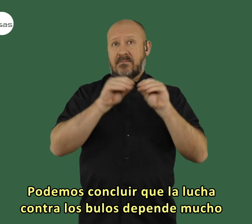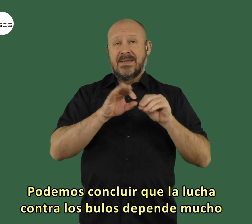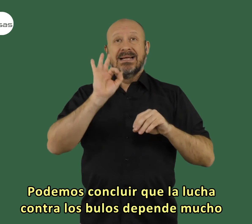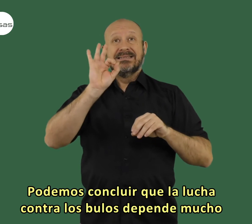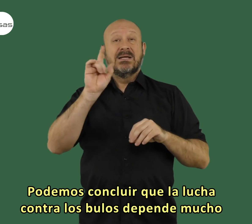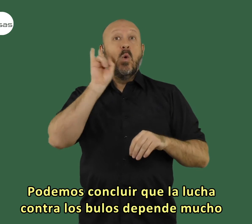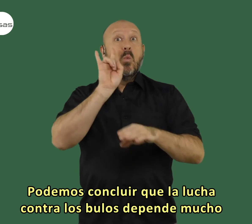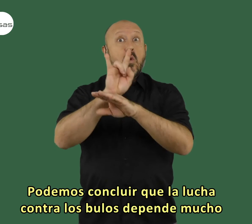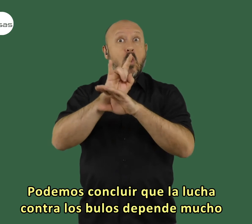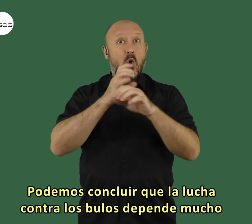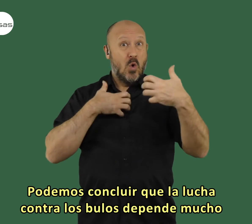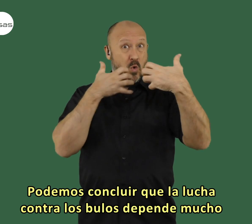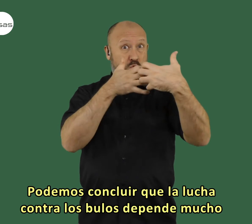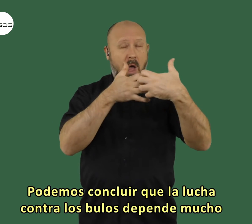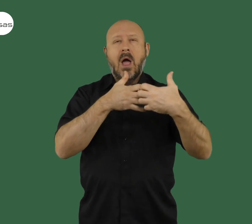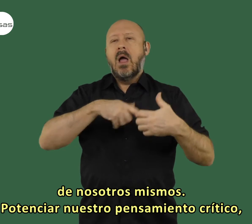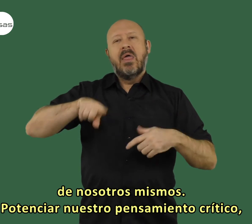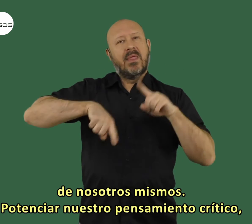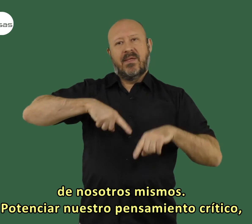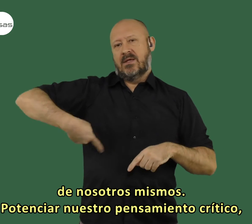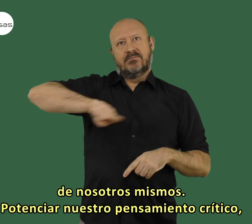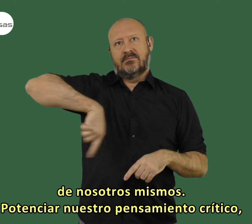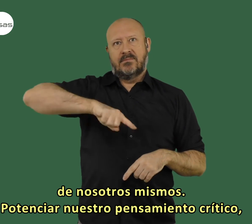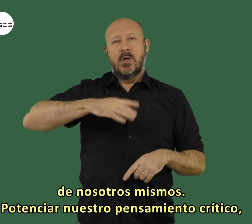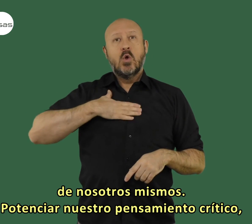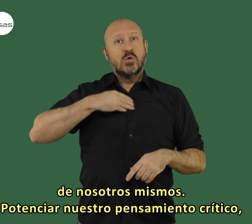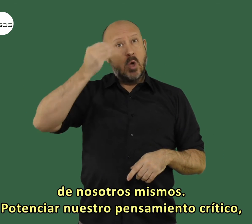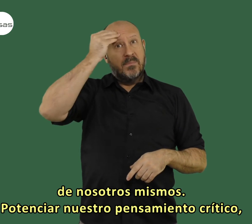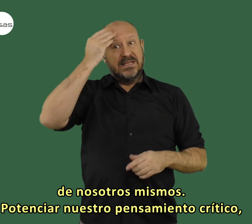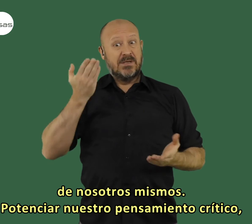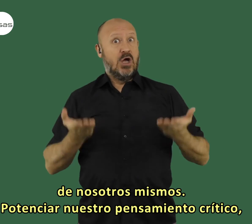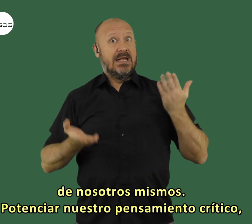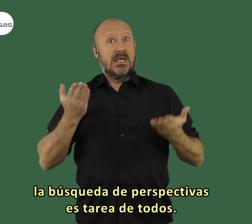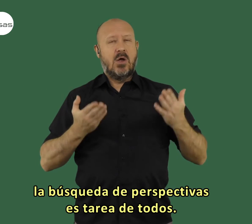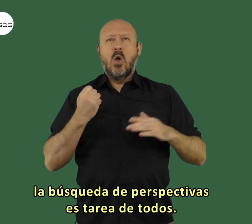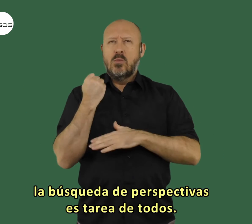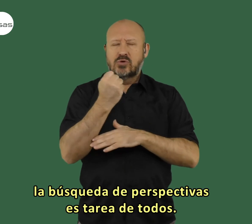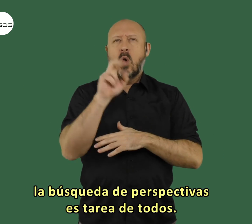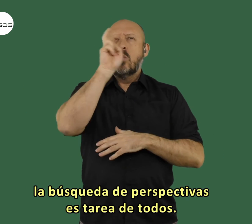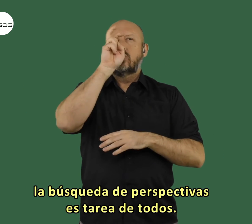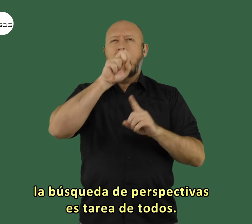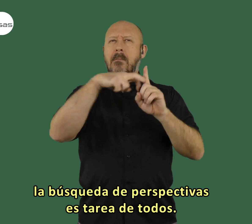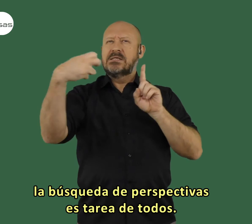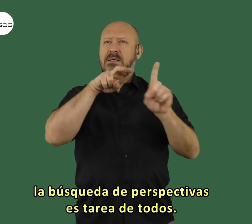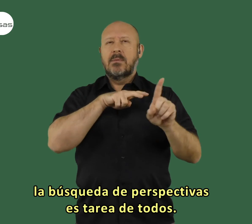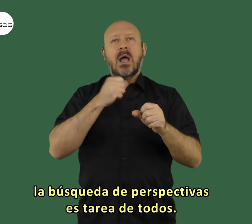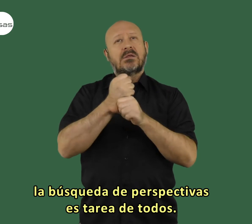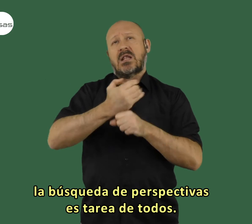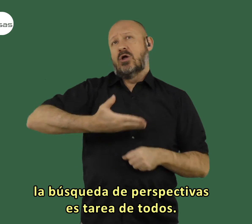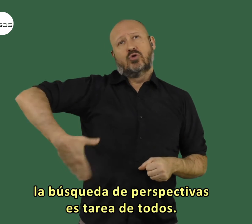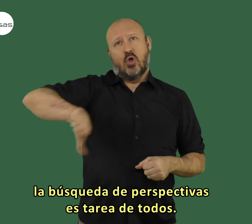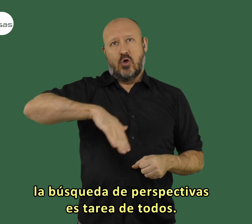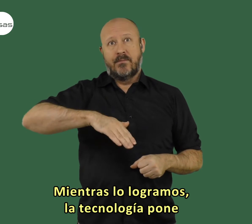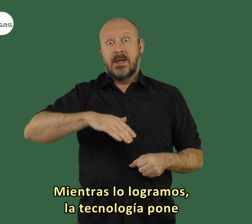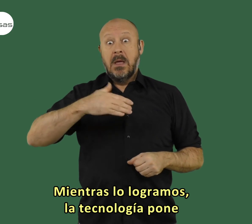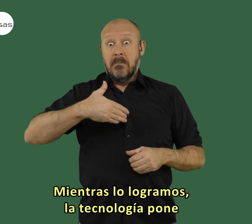Podemos concluir que la lucha contra los bulos depende mucho de nosotros mismos. Potenciar nuestro pensamiento crítico, la búsqueda de perspectivas, es tarea